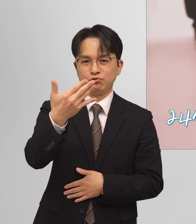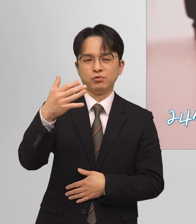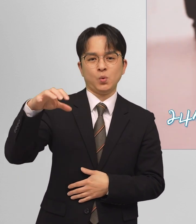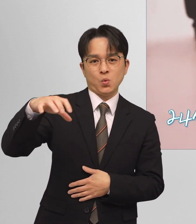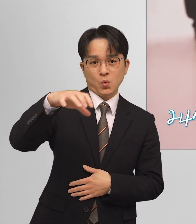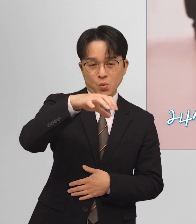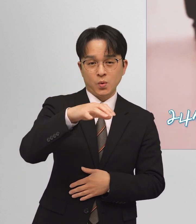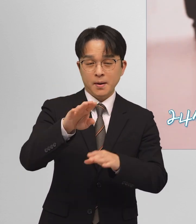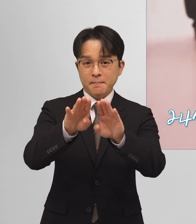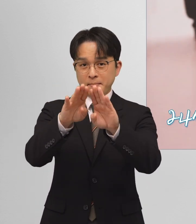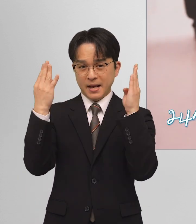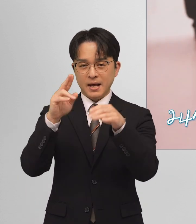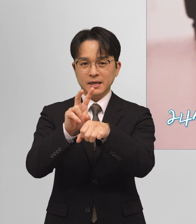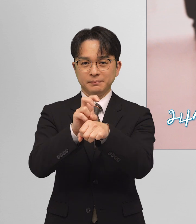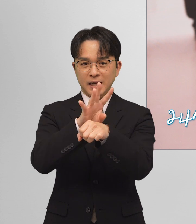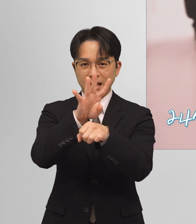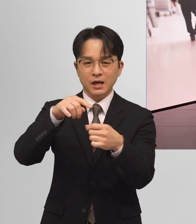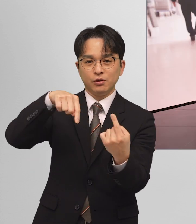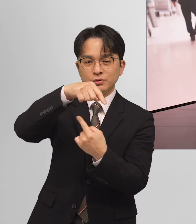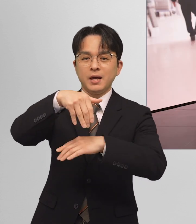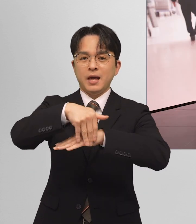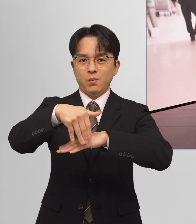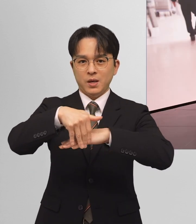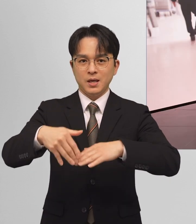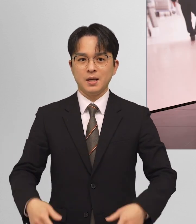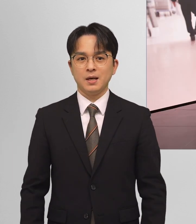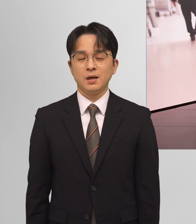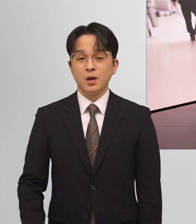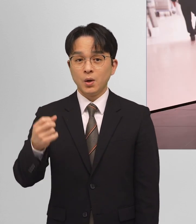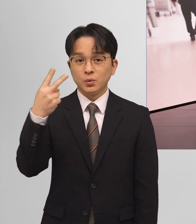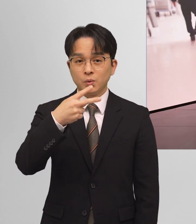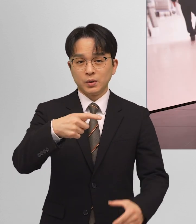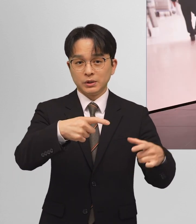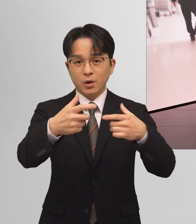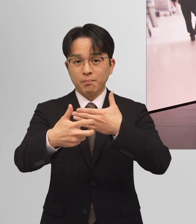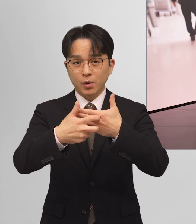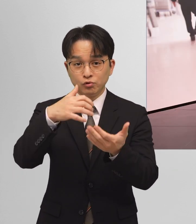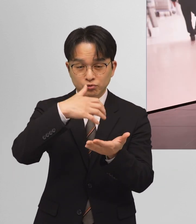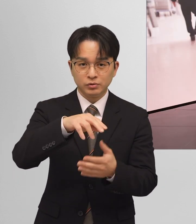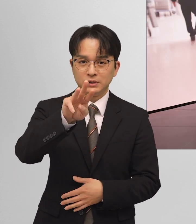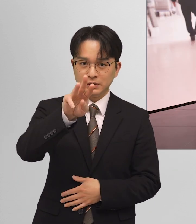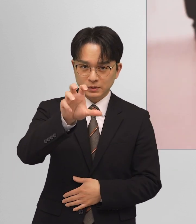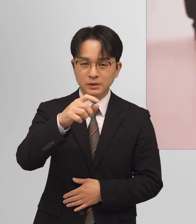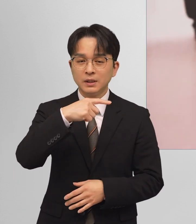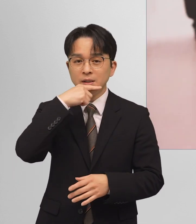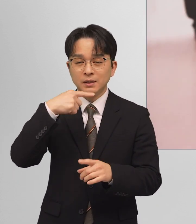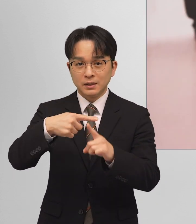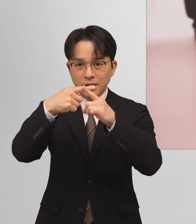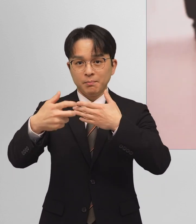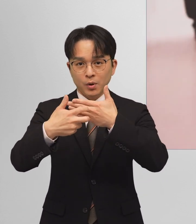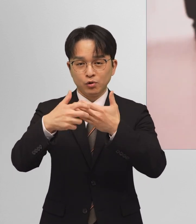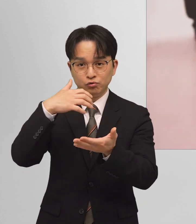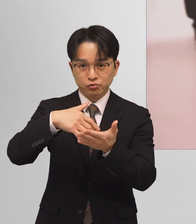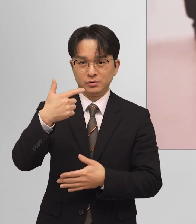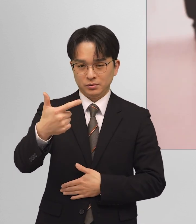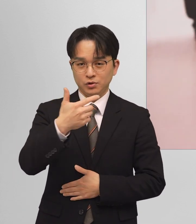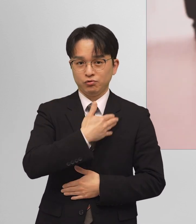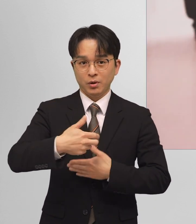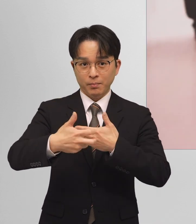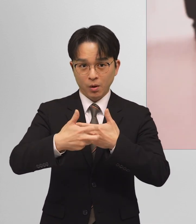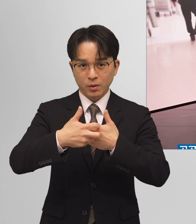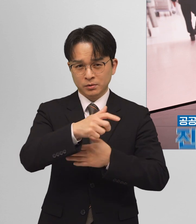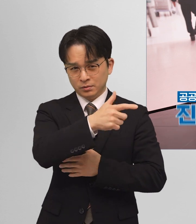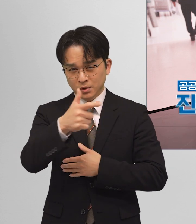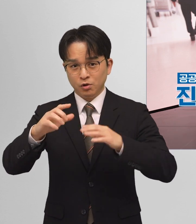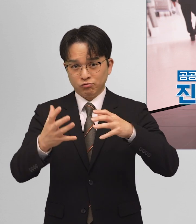비상진료 체계를 철저히 운영할 계획입니다. 35개 지방의료원, 6개 적십자병원, 보건소와 같은